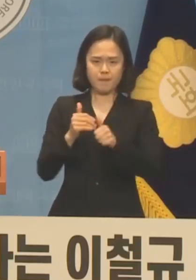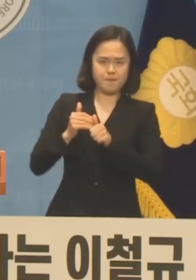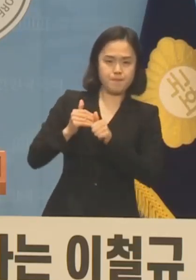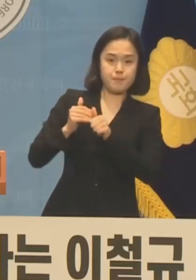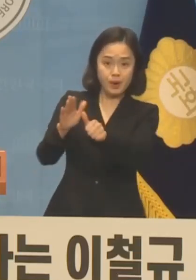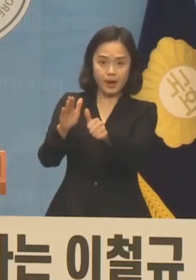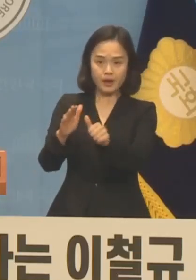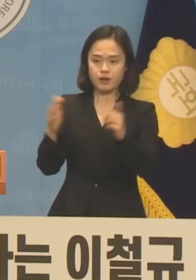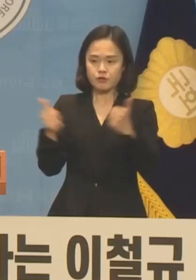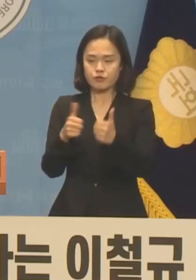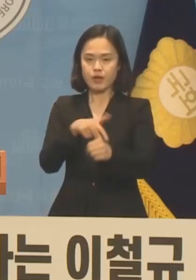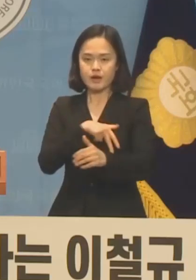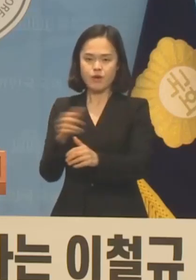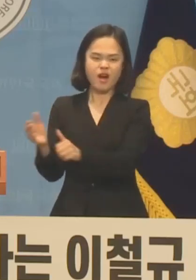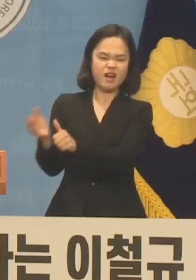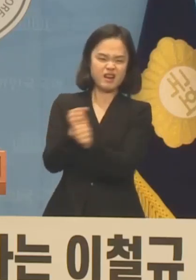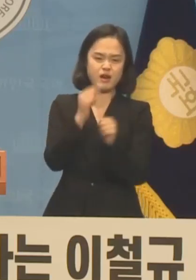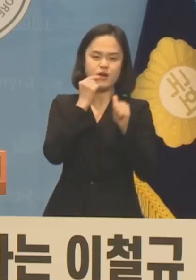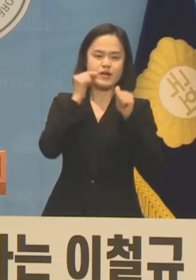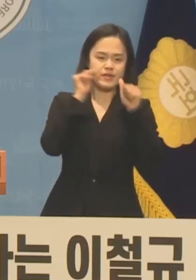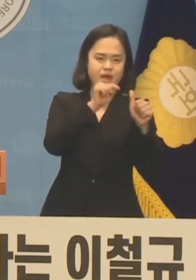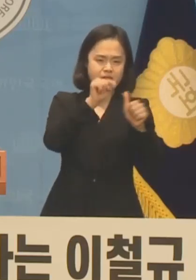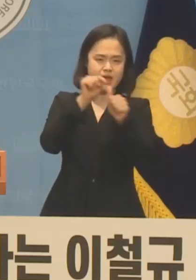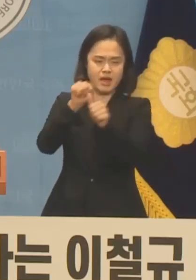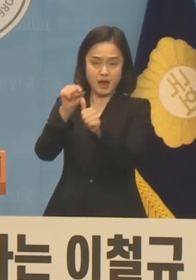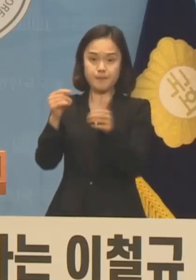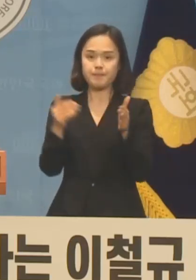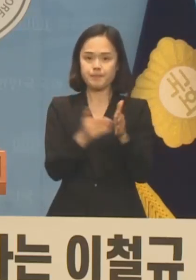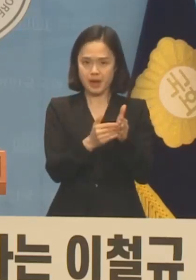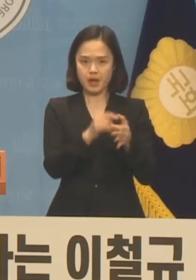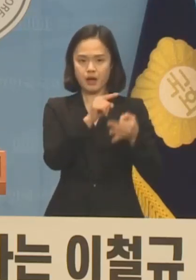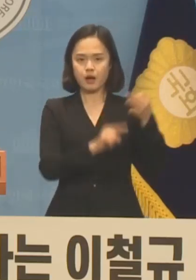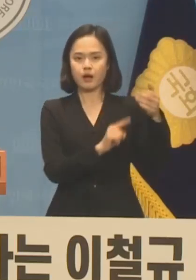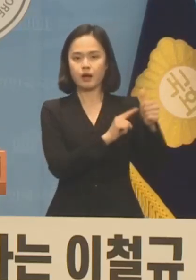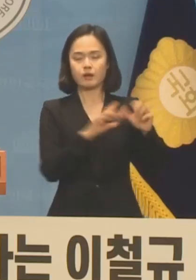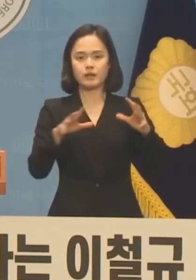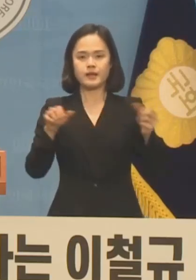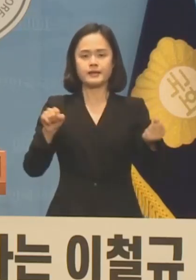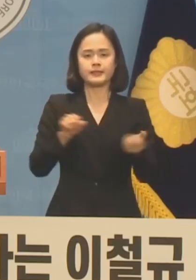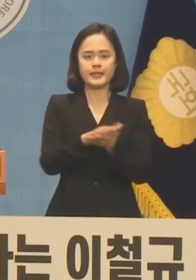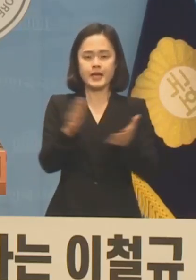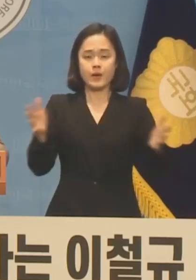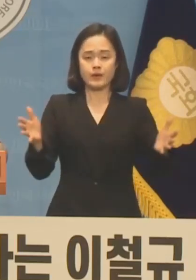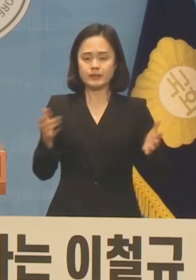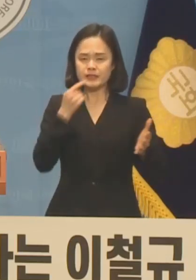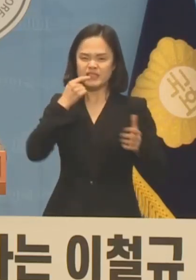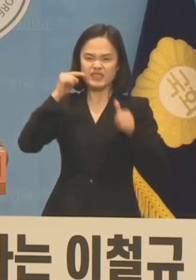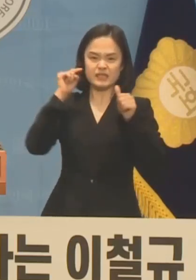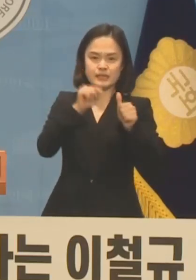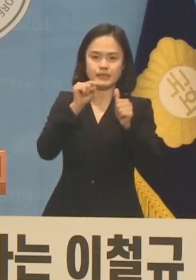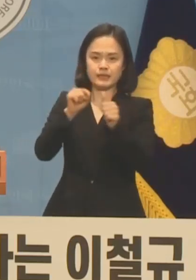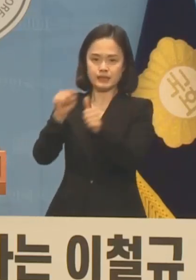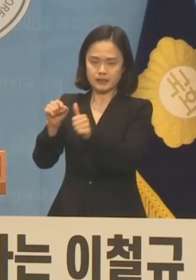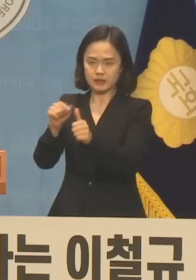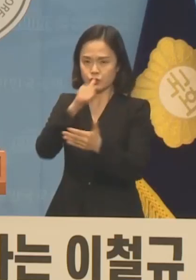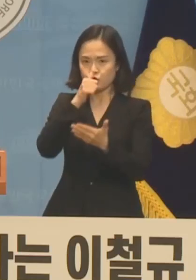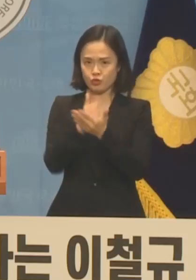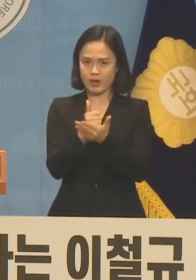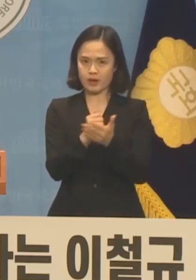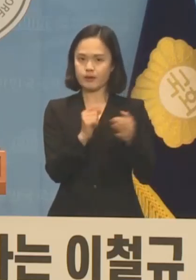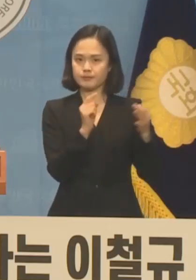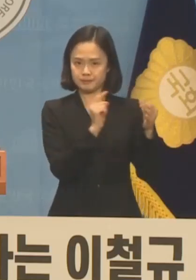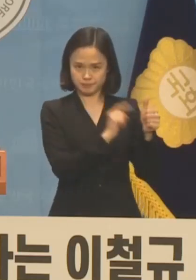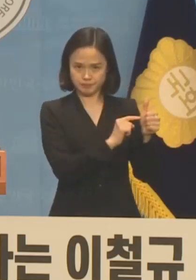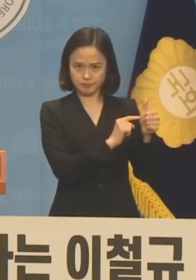본회의장에 있는 국회의원들을 끌어내라고 직접 명령하는 등 내란을 지시하고 주도하여 내란 수괴의 죄를 범하였습니다. 아울러